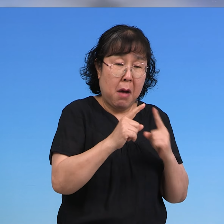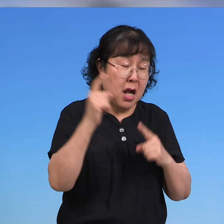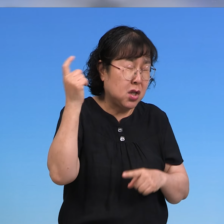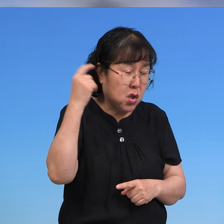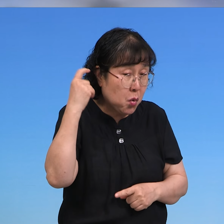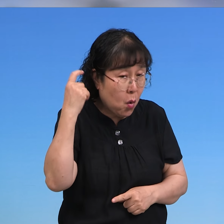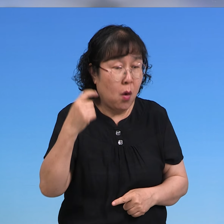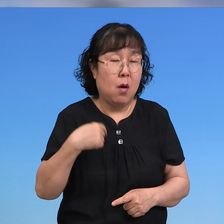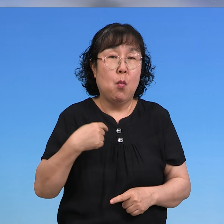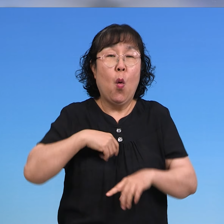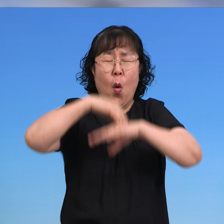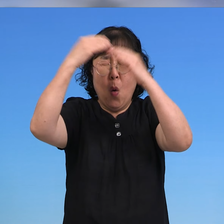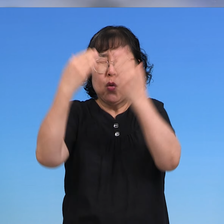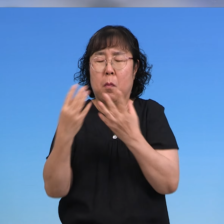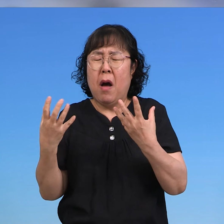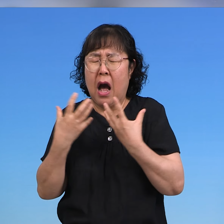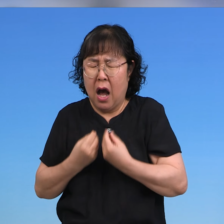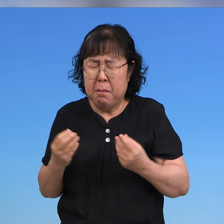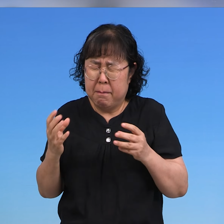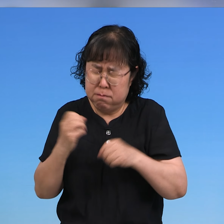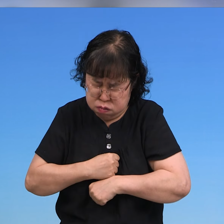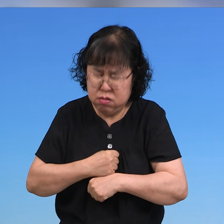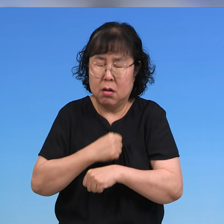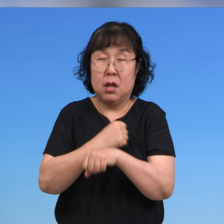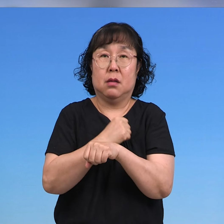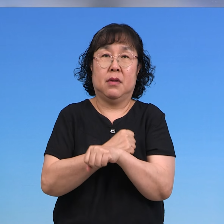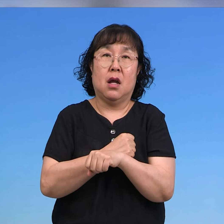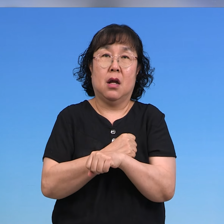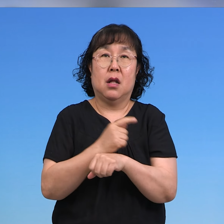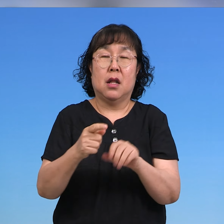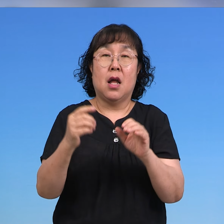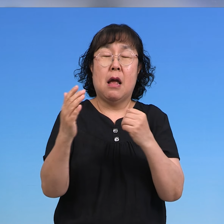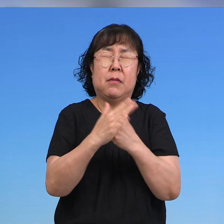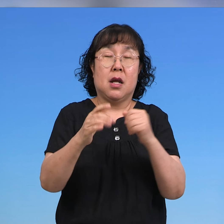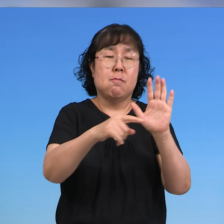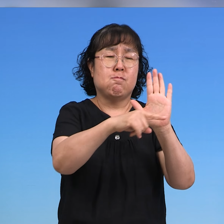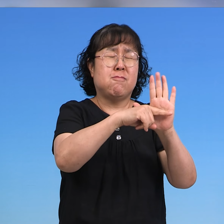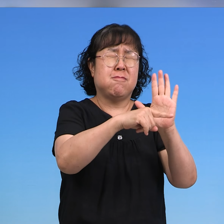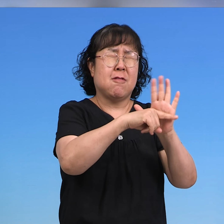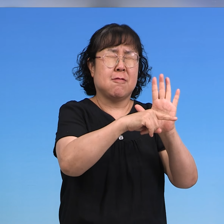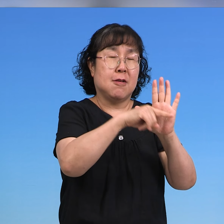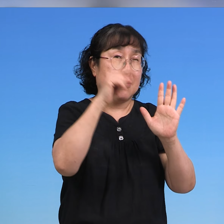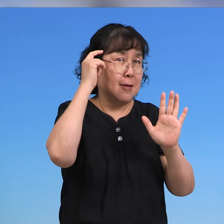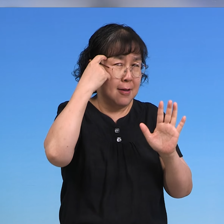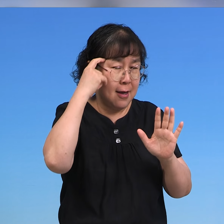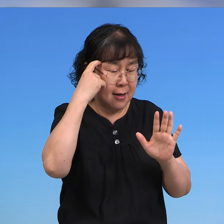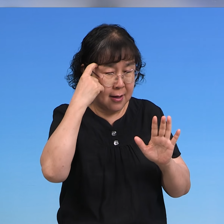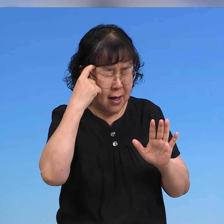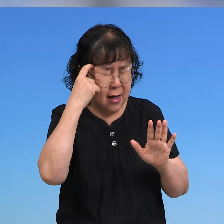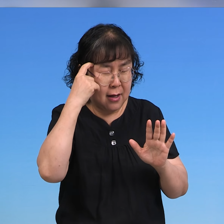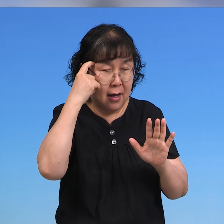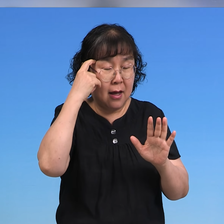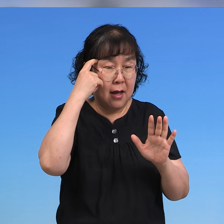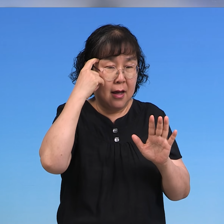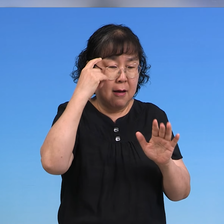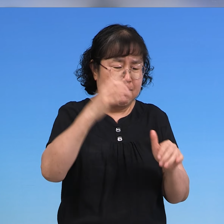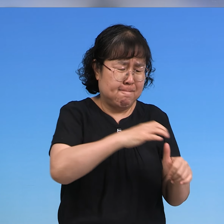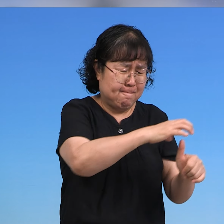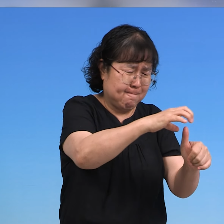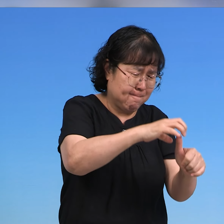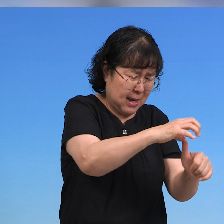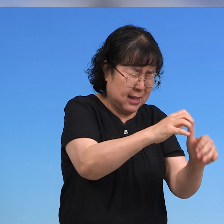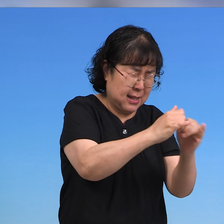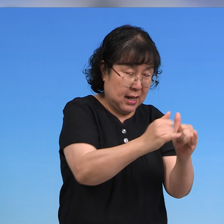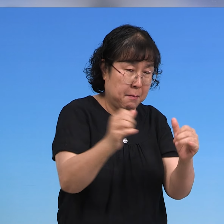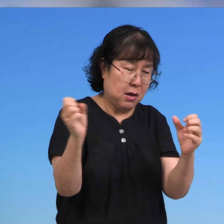거거든요. 그래서 이런 부정적인 상상력에 사로잡힌 사람들하고 대화하고 나면은요, 막